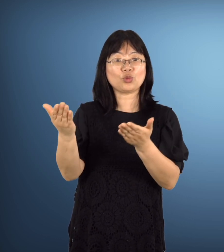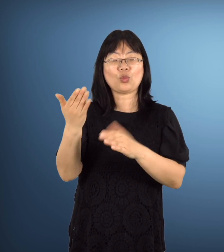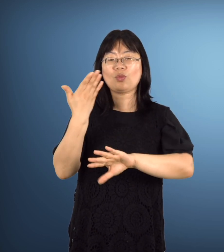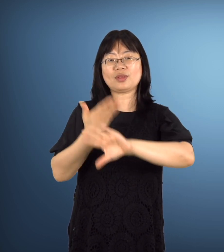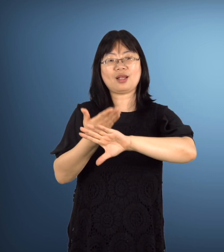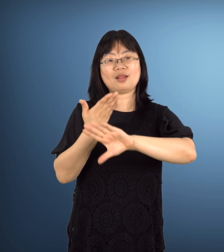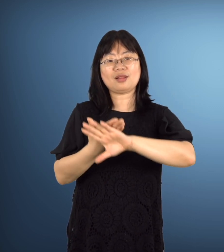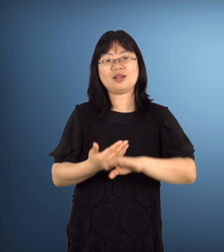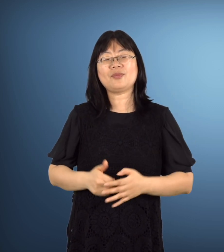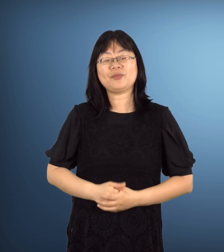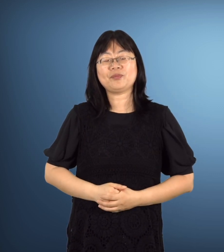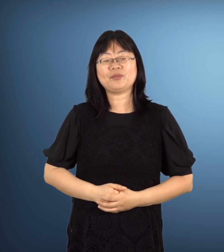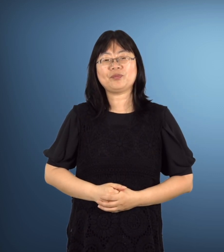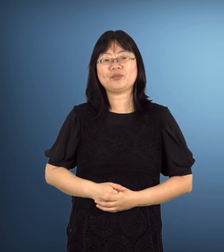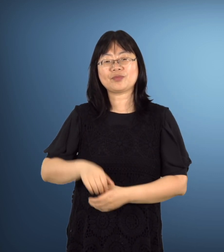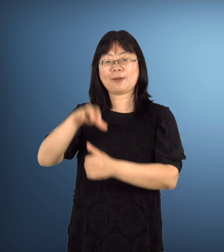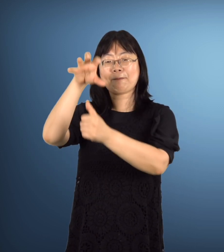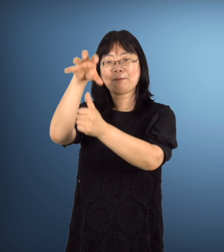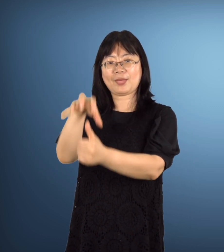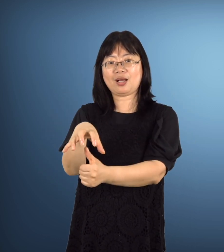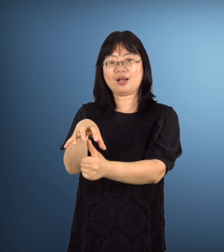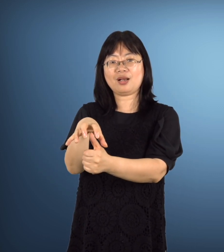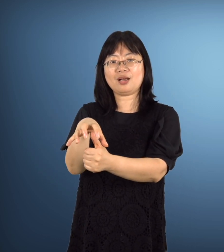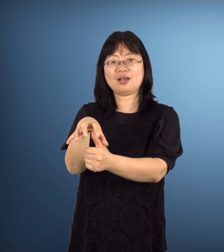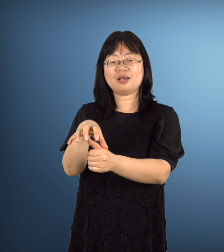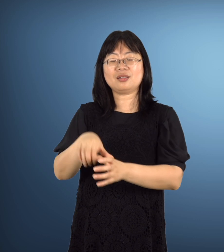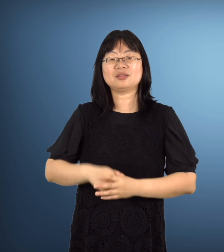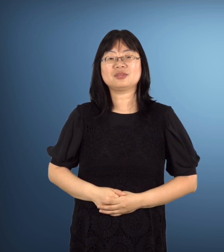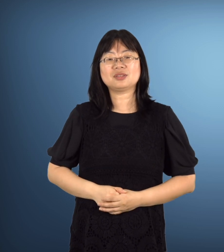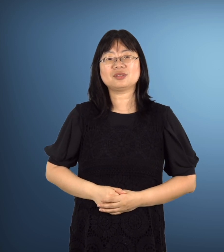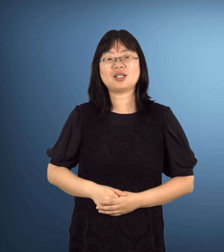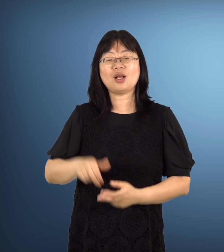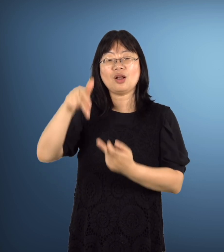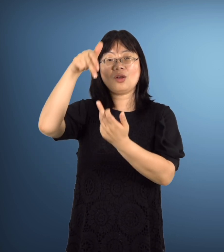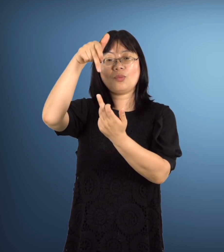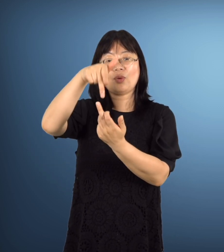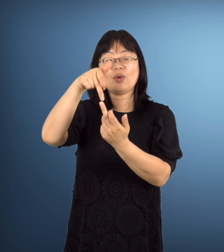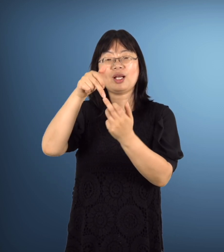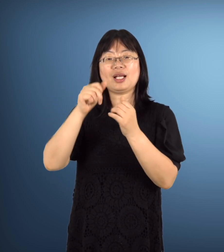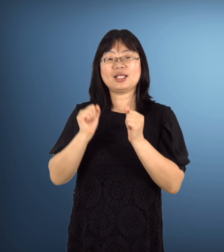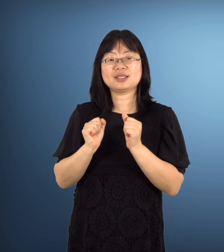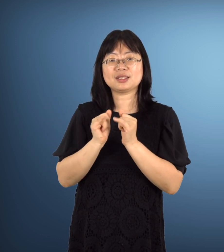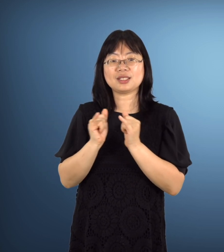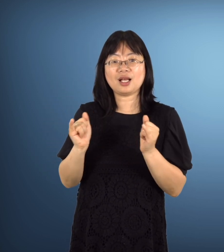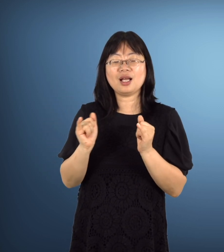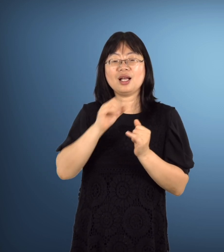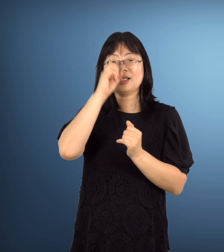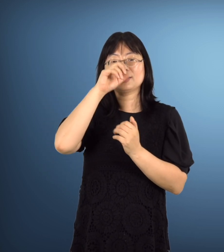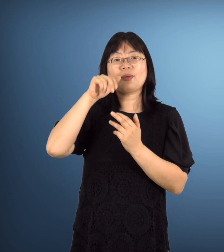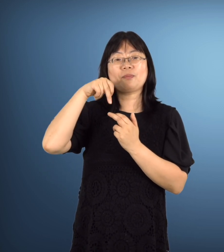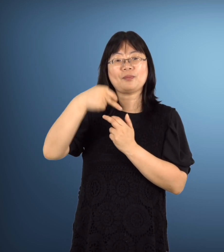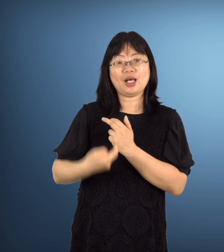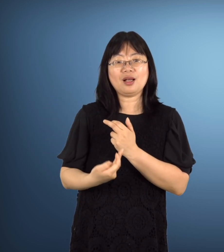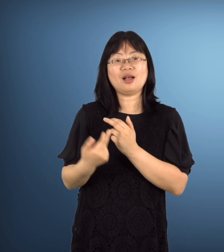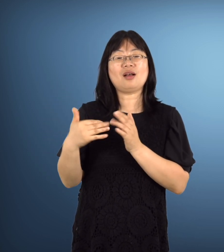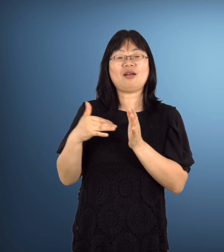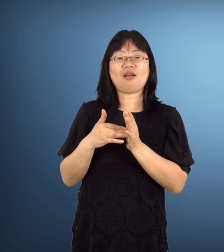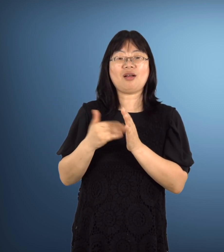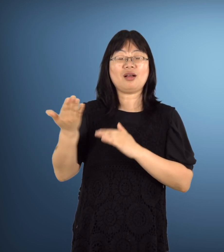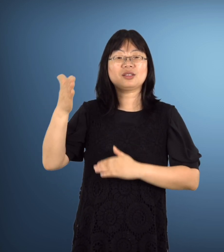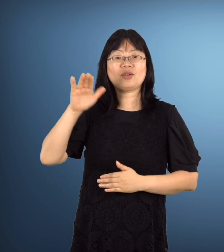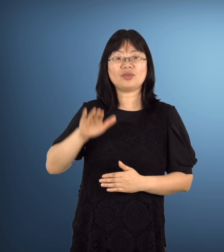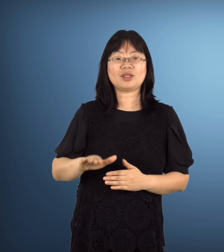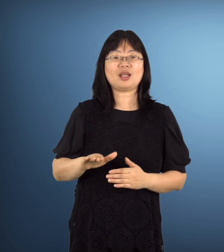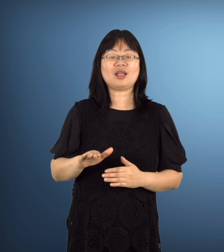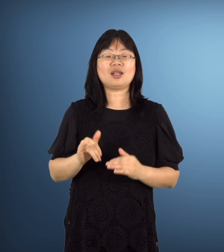아니라 매장시켜 버렸어요. 벼랑 끝에 있던 사람을 그냥 떨어뜨려 버렸어요.